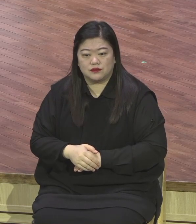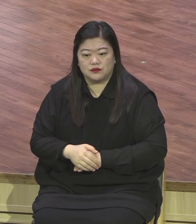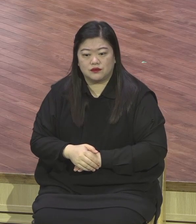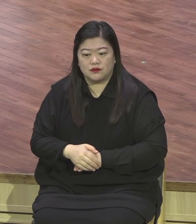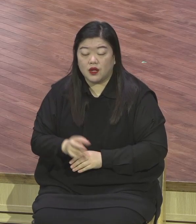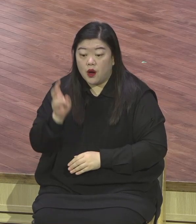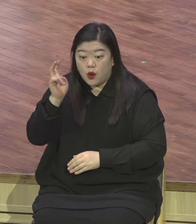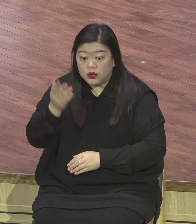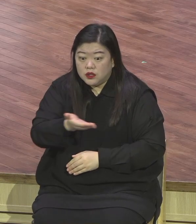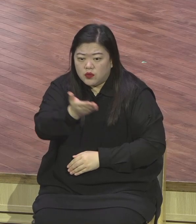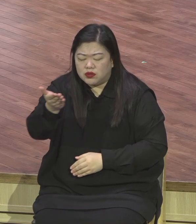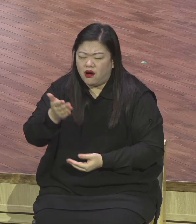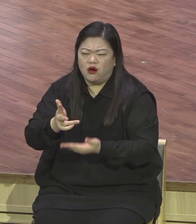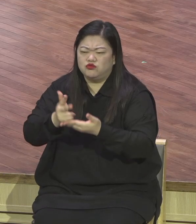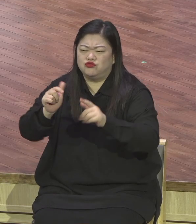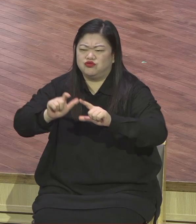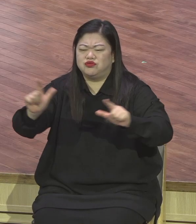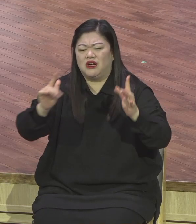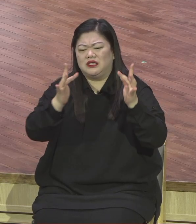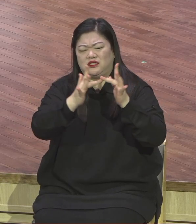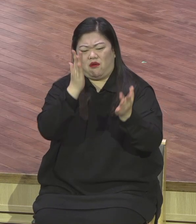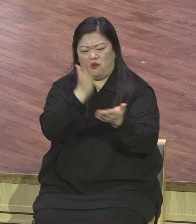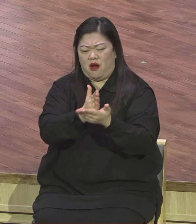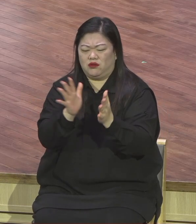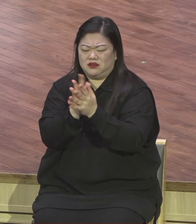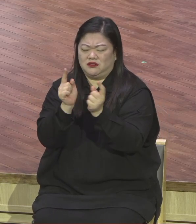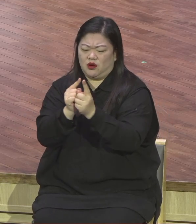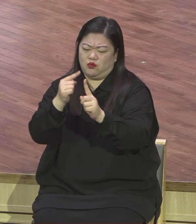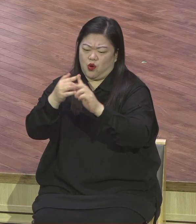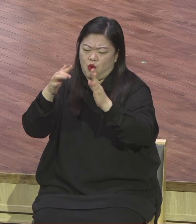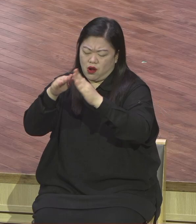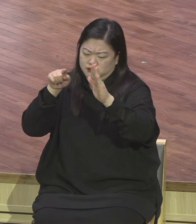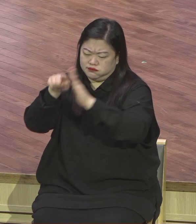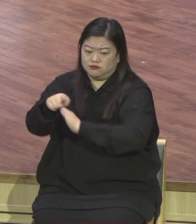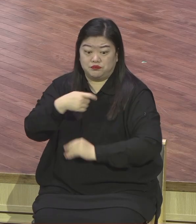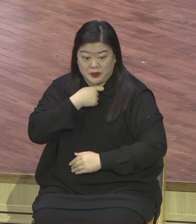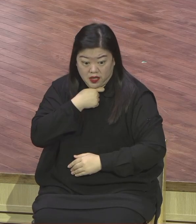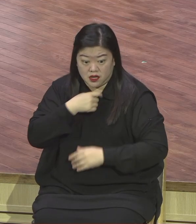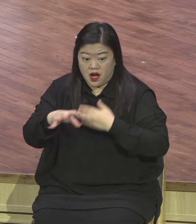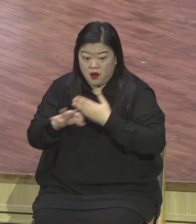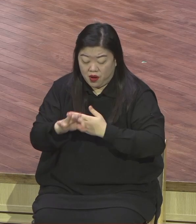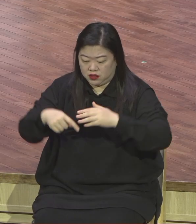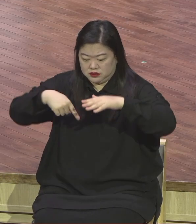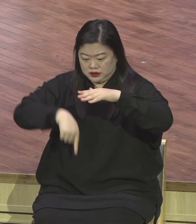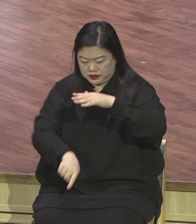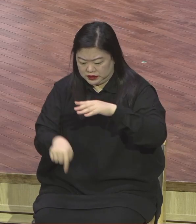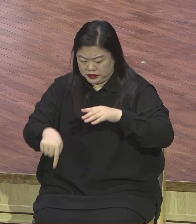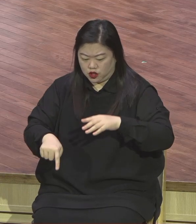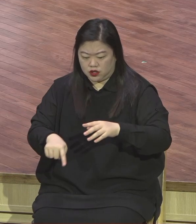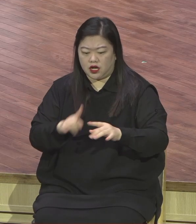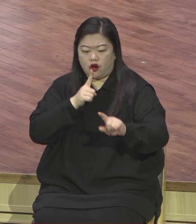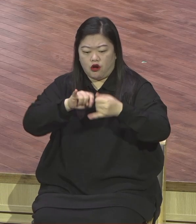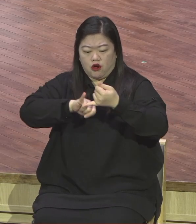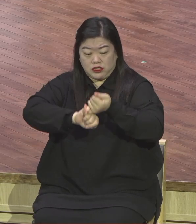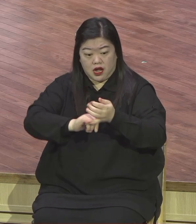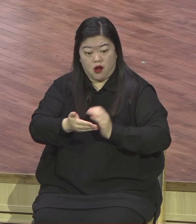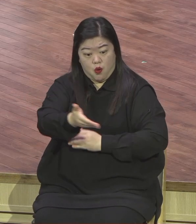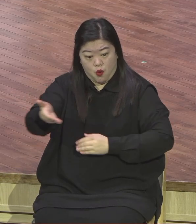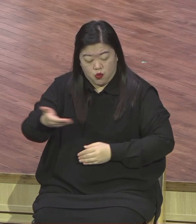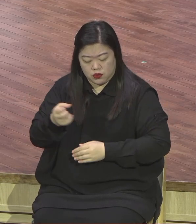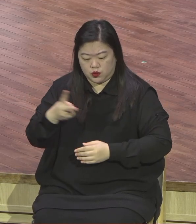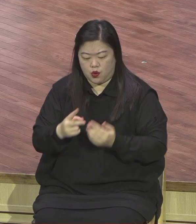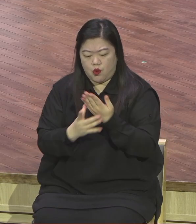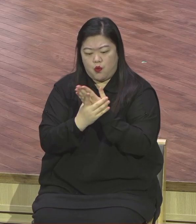교회는 본당뿐만 아니라 원리스 서울 비전을 많이 있습니다. 와서 예배를 드릴 수 있으니까